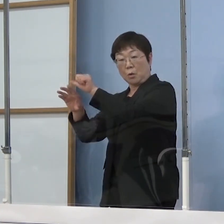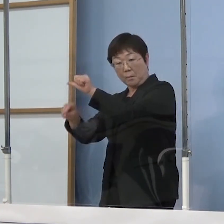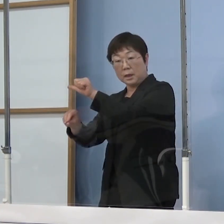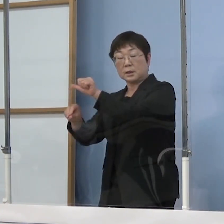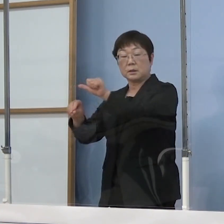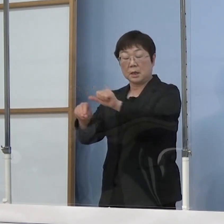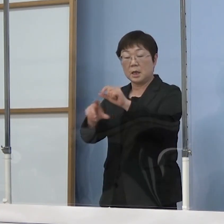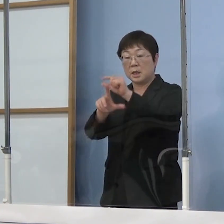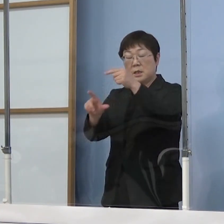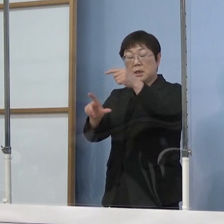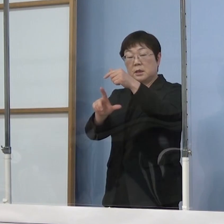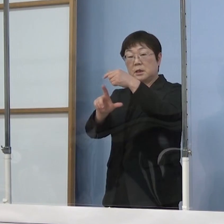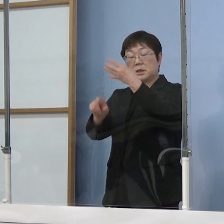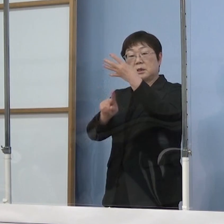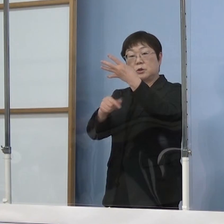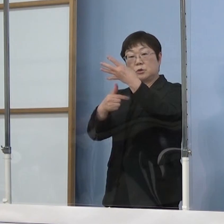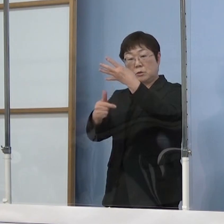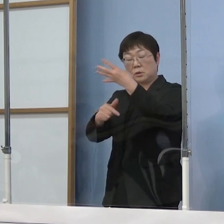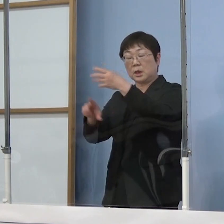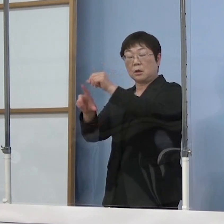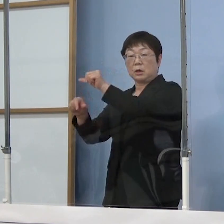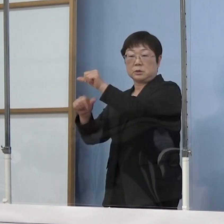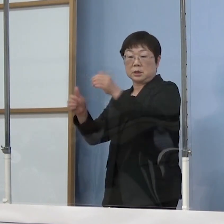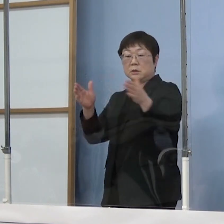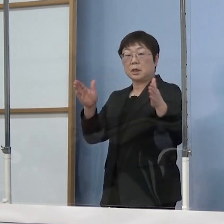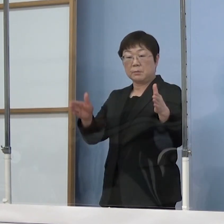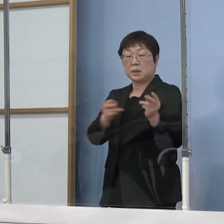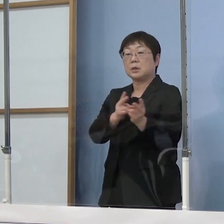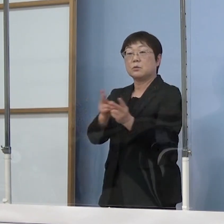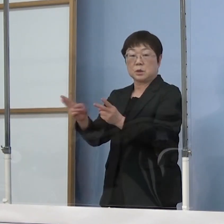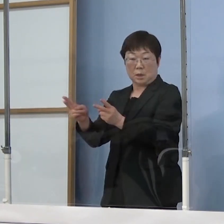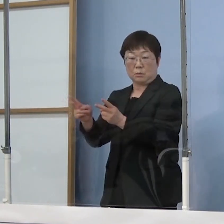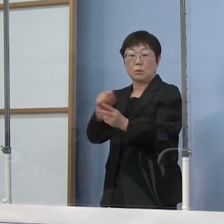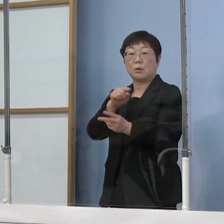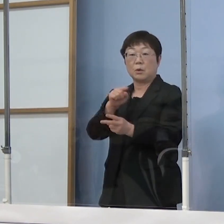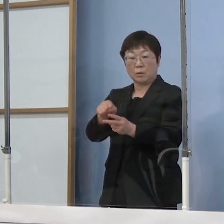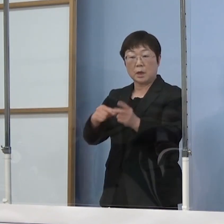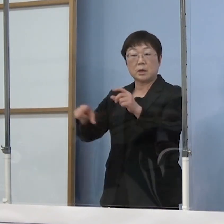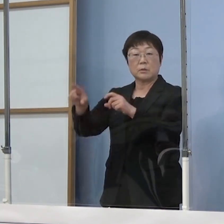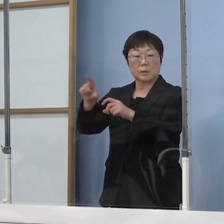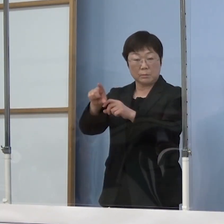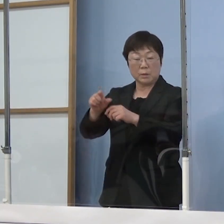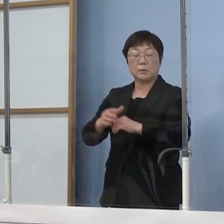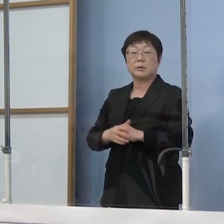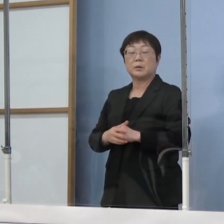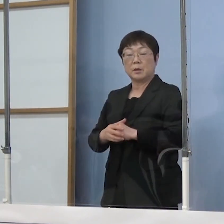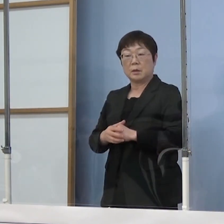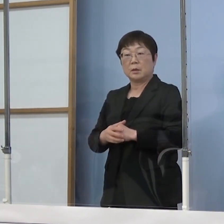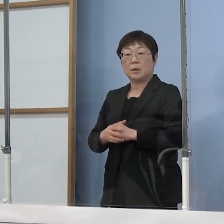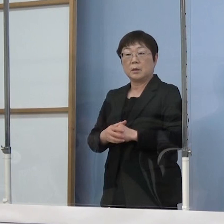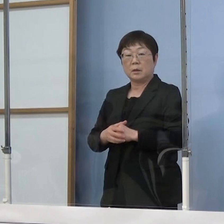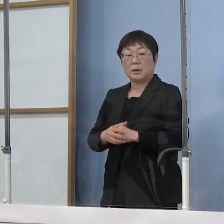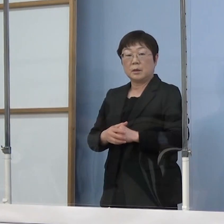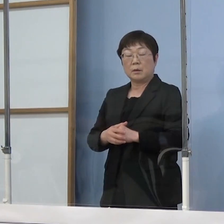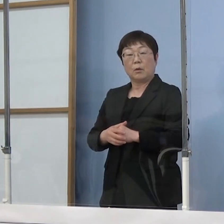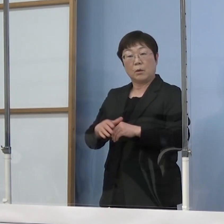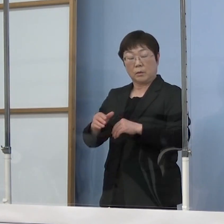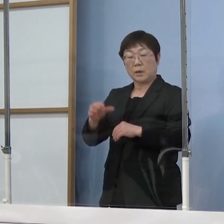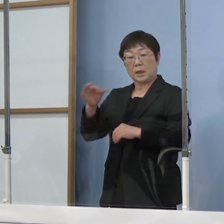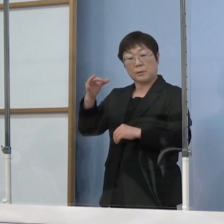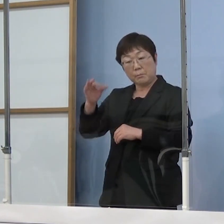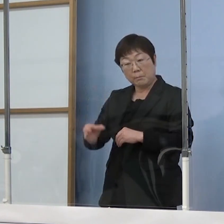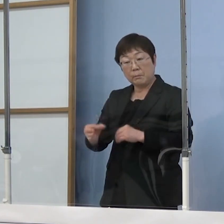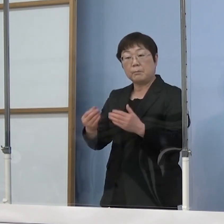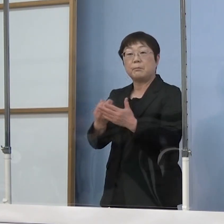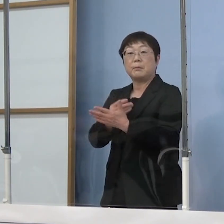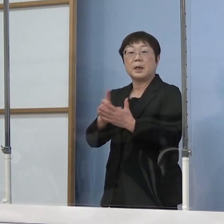月の16日から5月の5日までかけた時の制度なんですが、これよりも戻るという